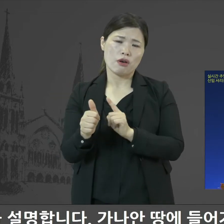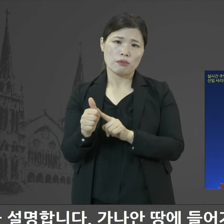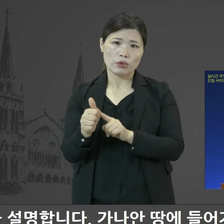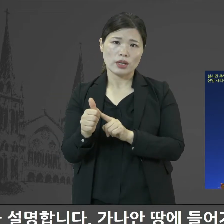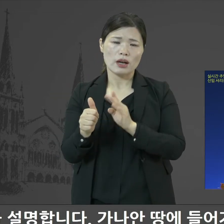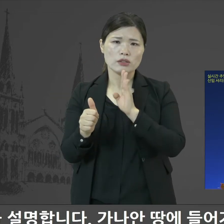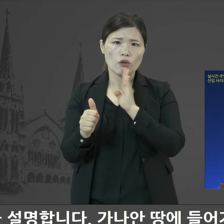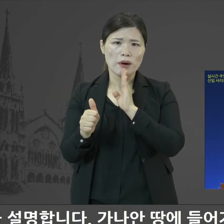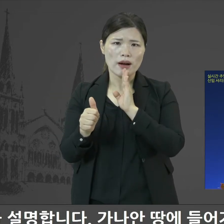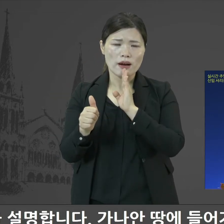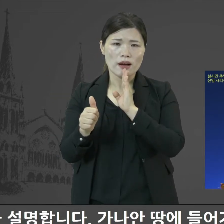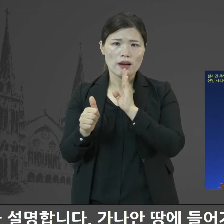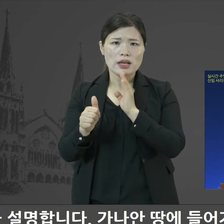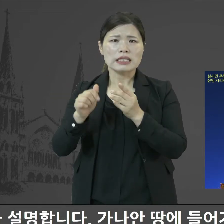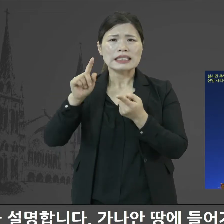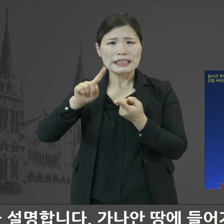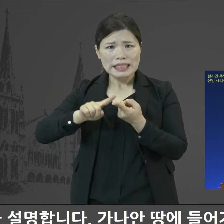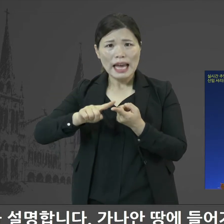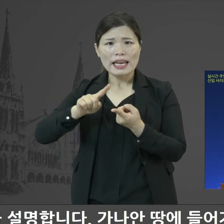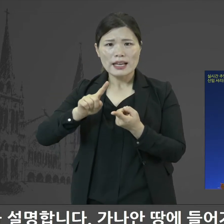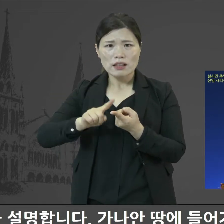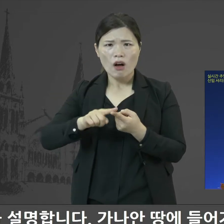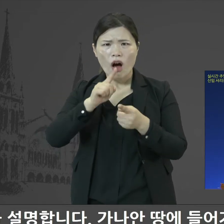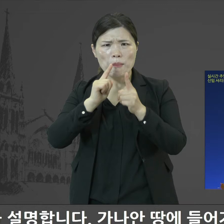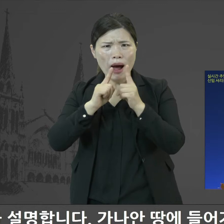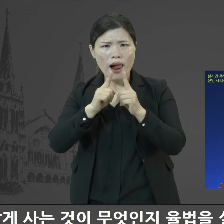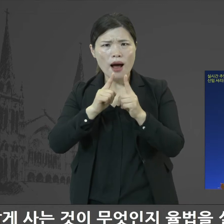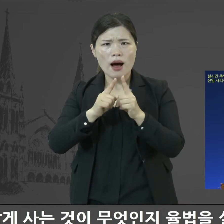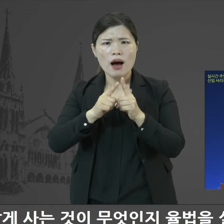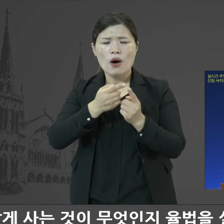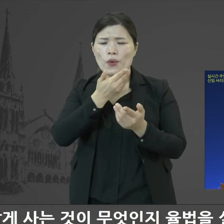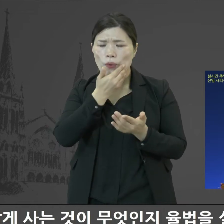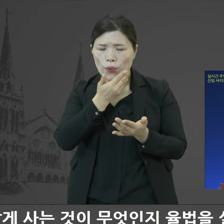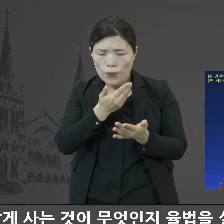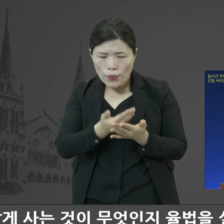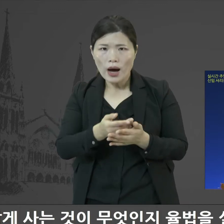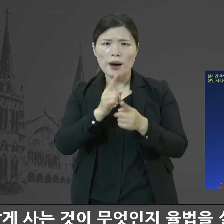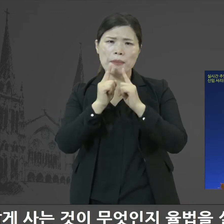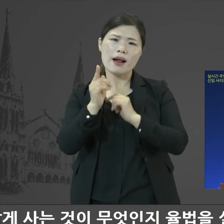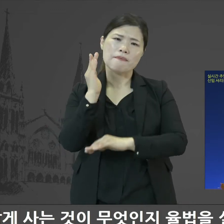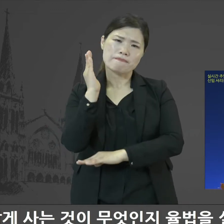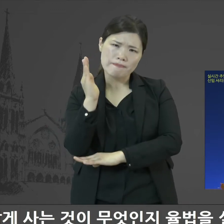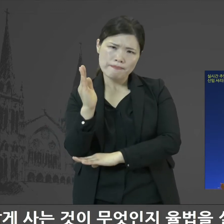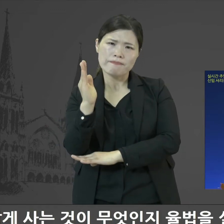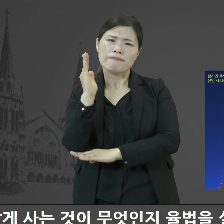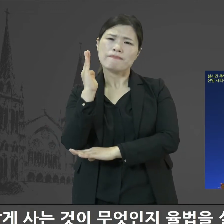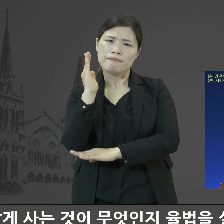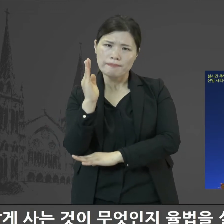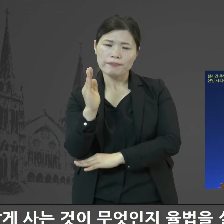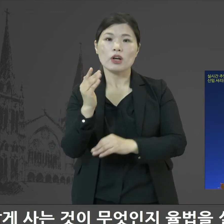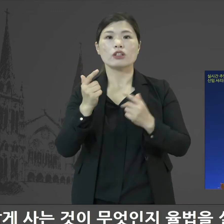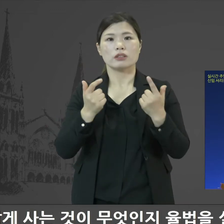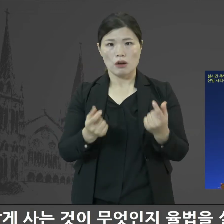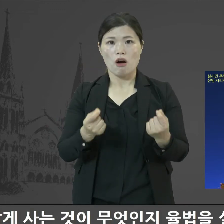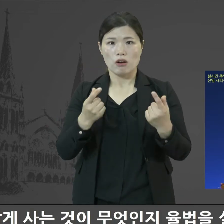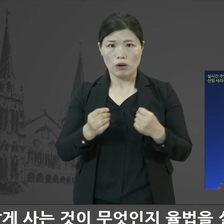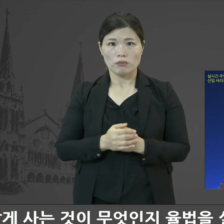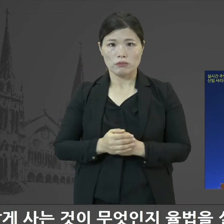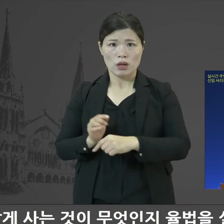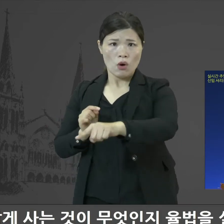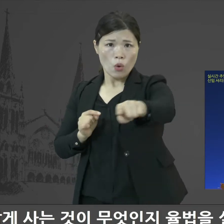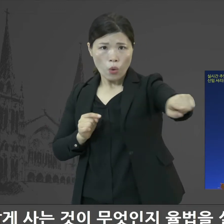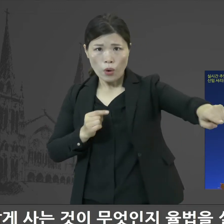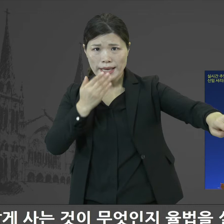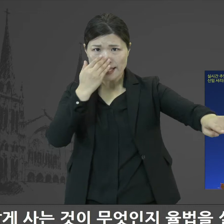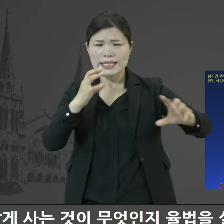삶을 고스란히 녹아내서 한마디 한마디 건네듯이 오늘 이곳에서 그 이스라엘에게